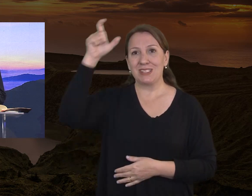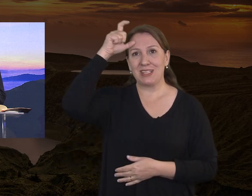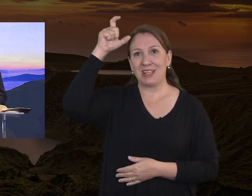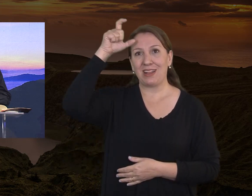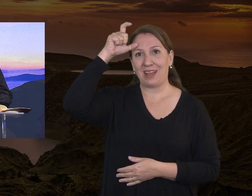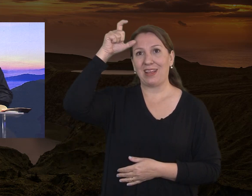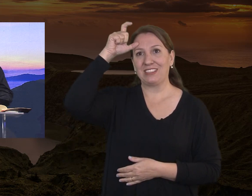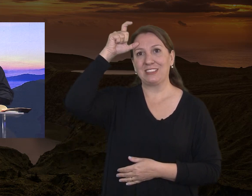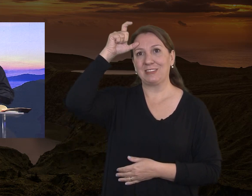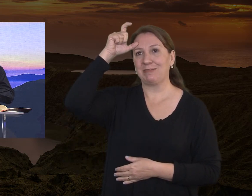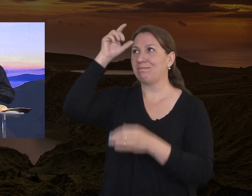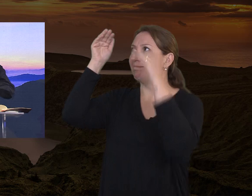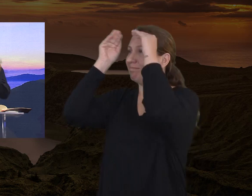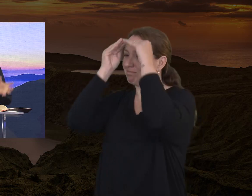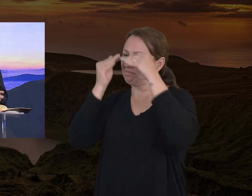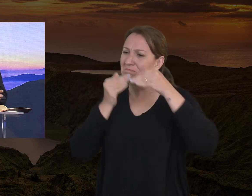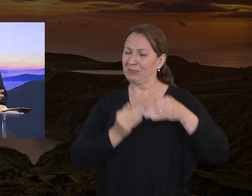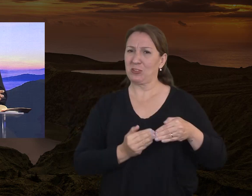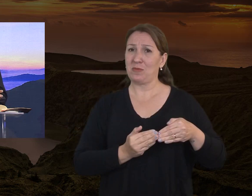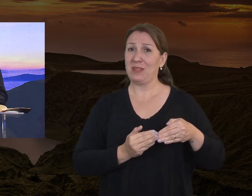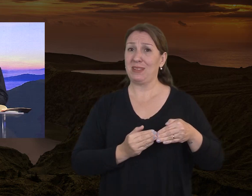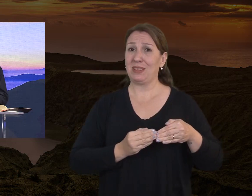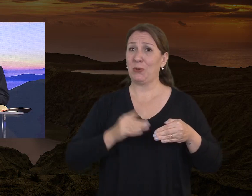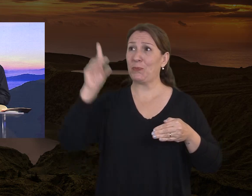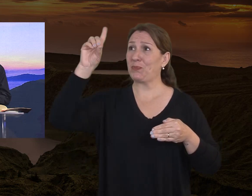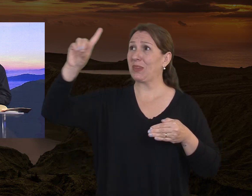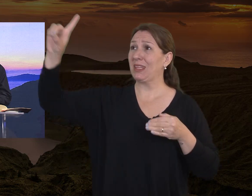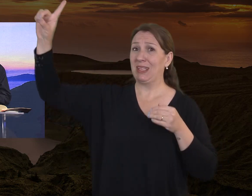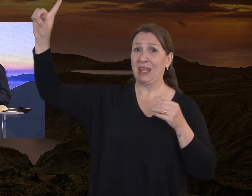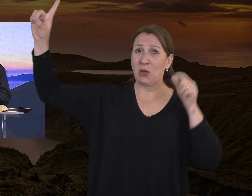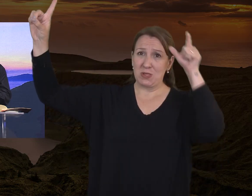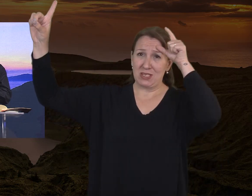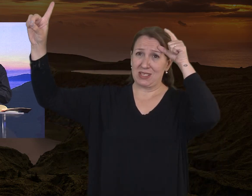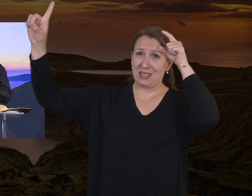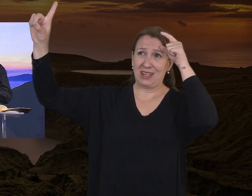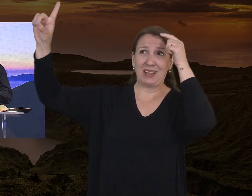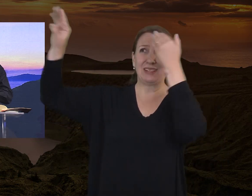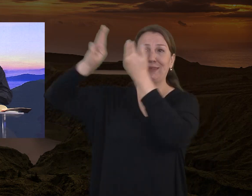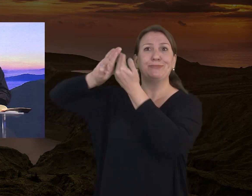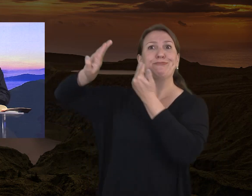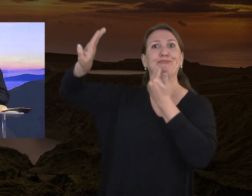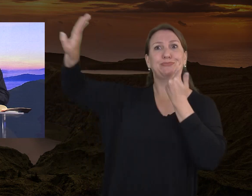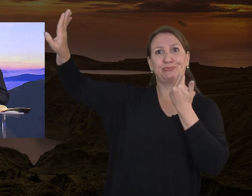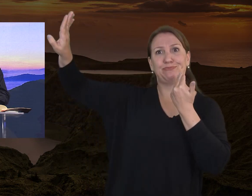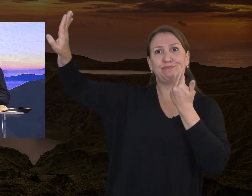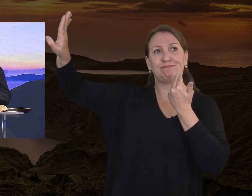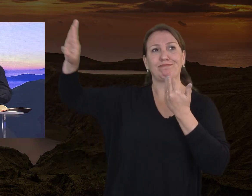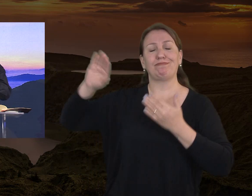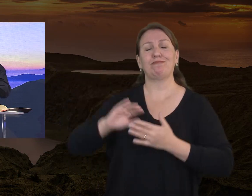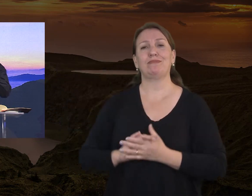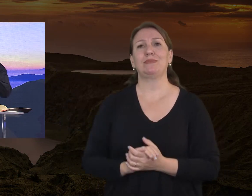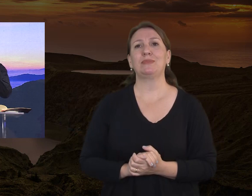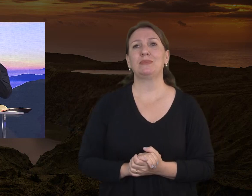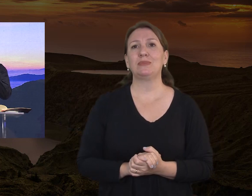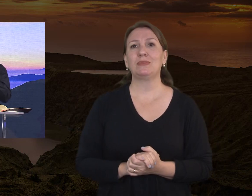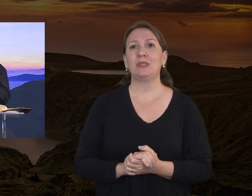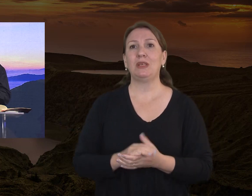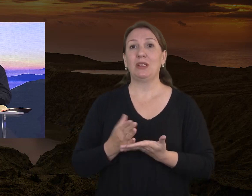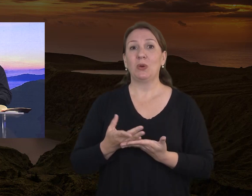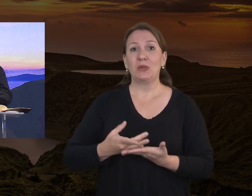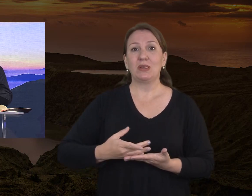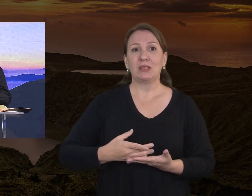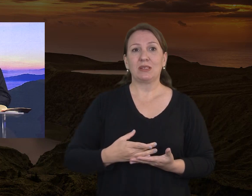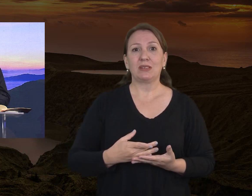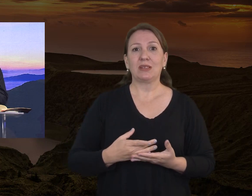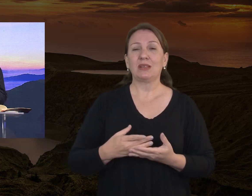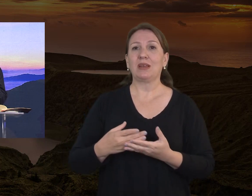com Deus, ele quebrou essa unidade e a parte que se desconectou de Deus se